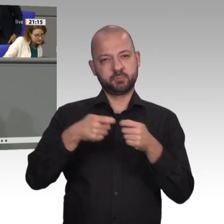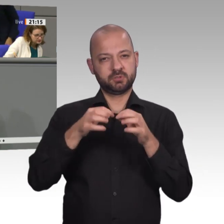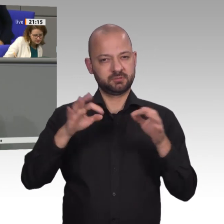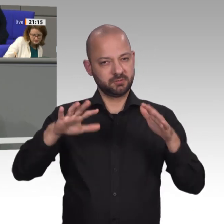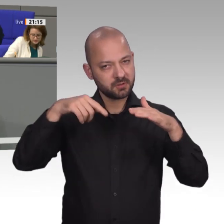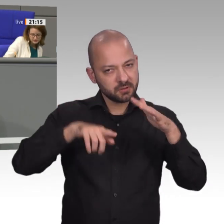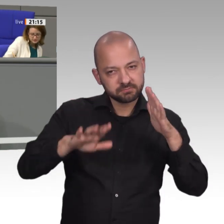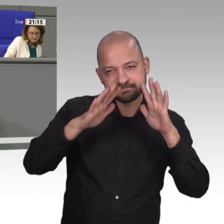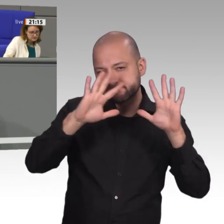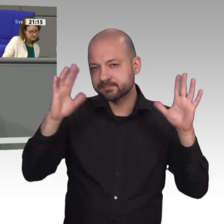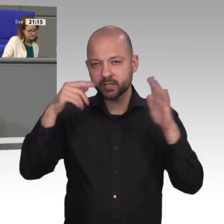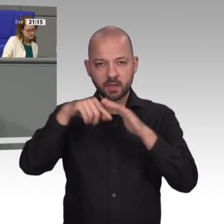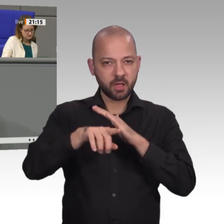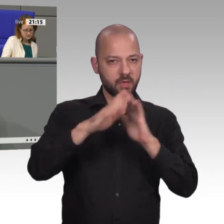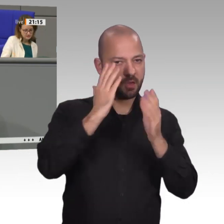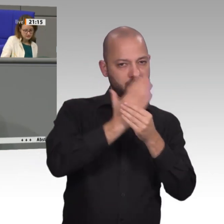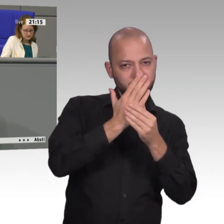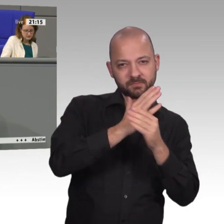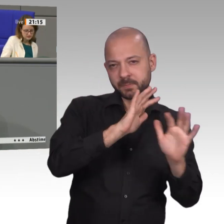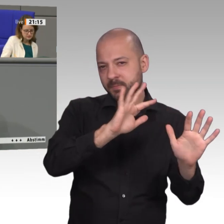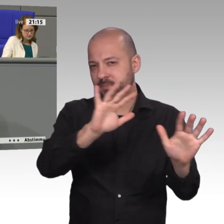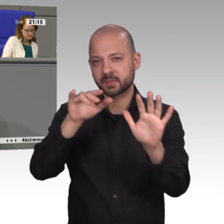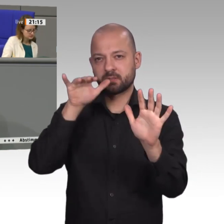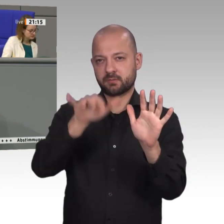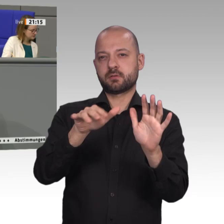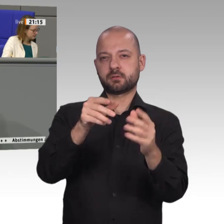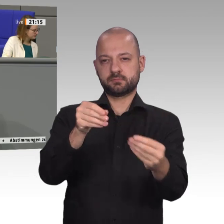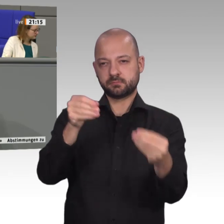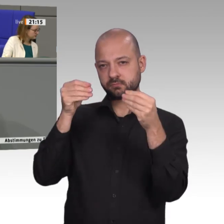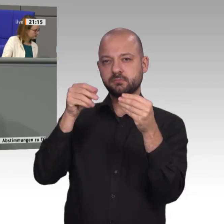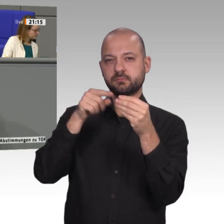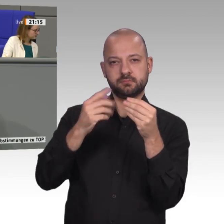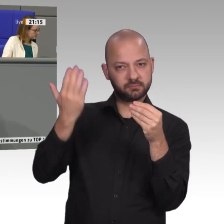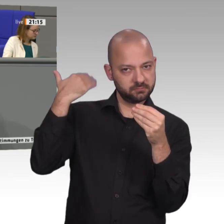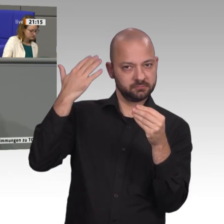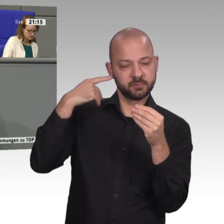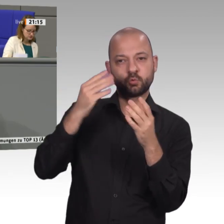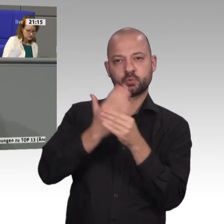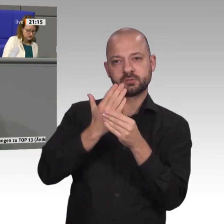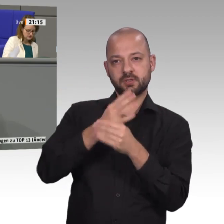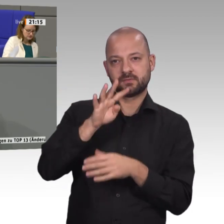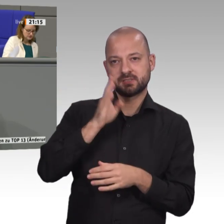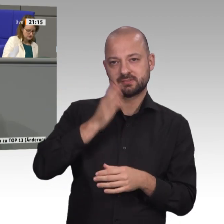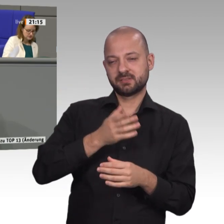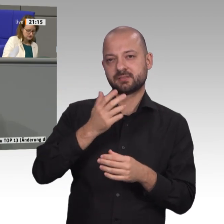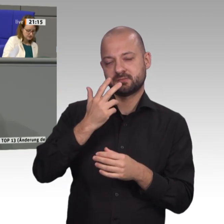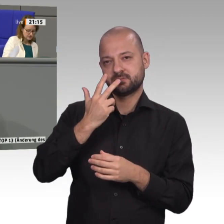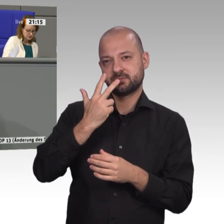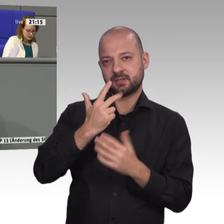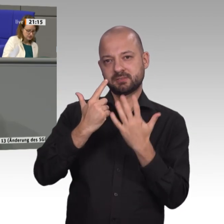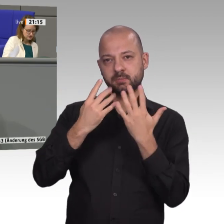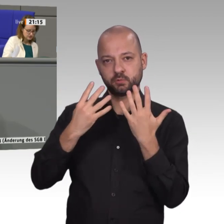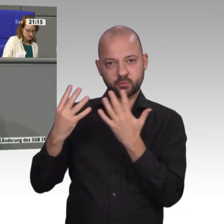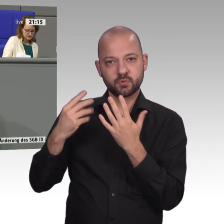Menschen. Ein Punkt darin war, das wurde begründet mit dem vorliegenden, ich zitiere aus der Drucksache, mit dem